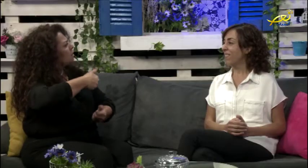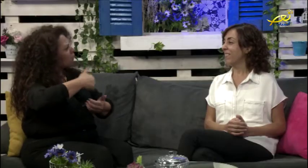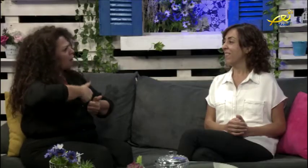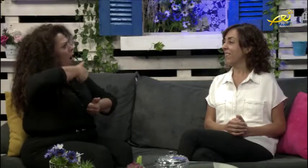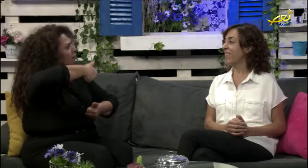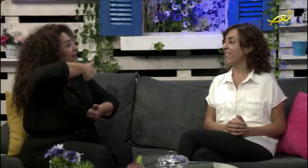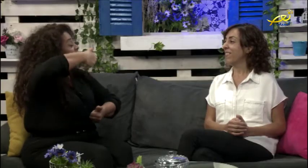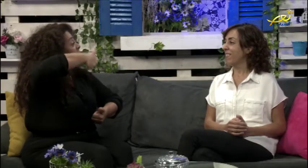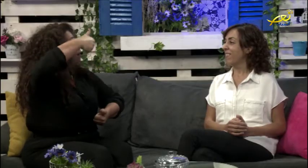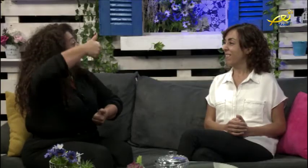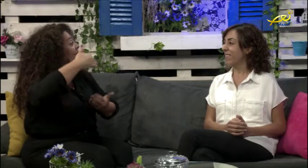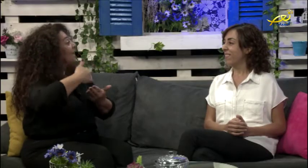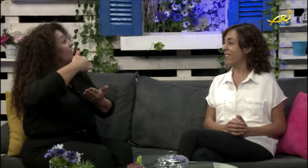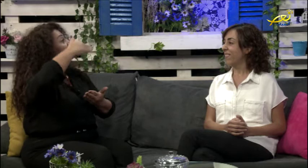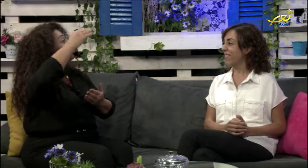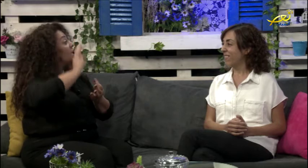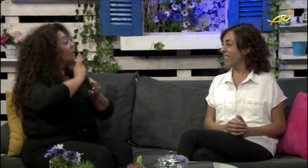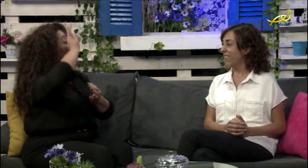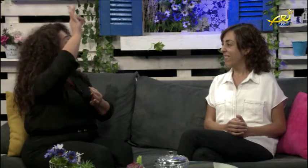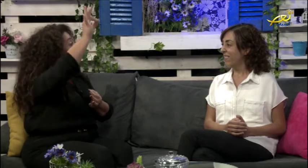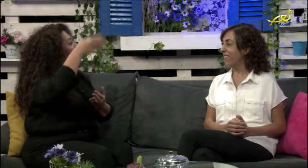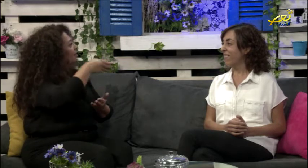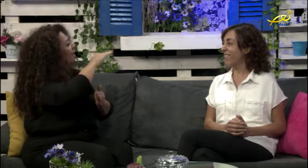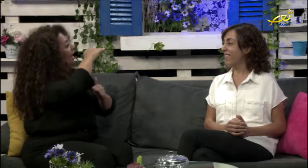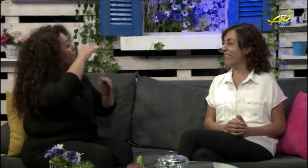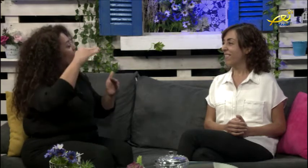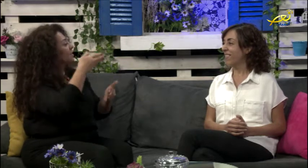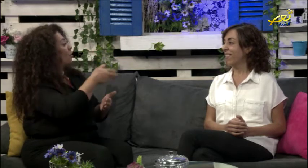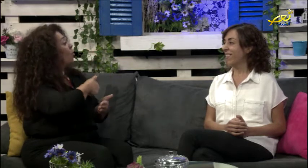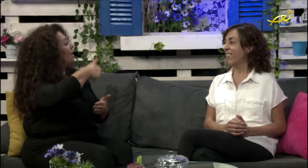تدريجيا لحتى وصلتي للي أنت في اليوم لهيدا النجاح.